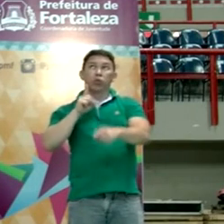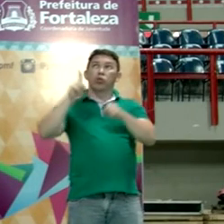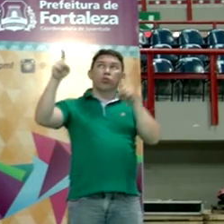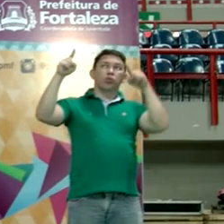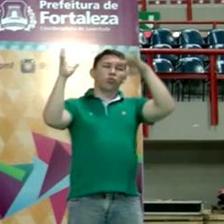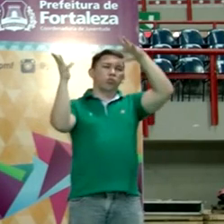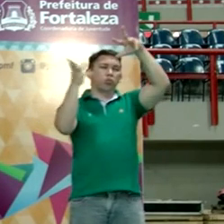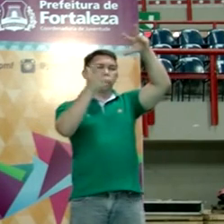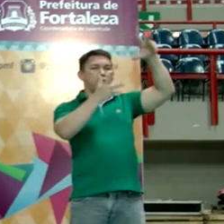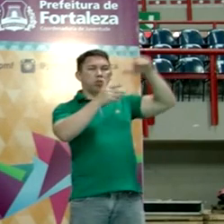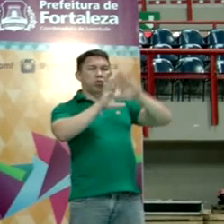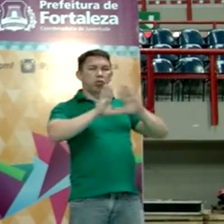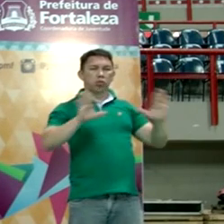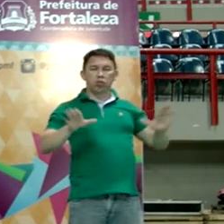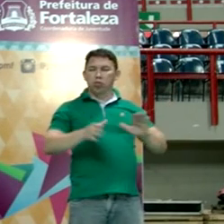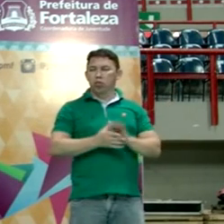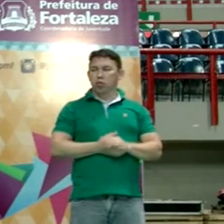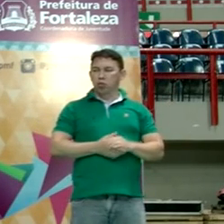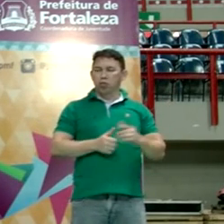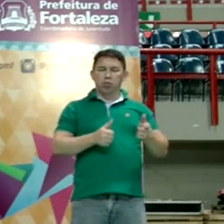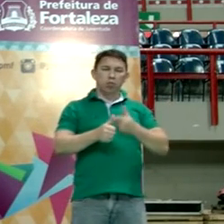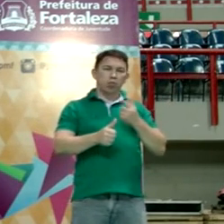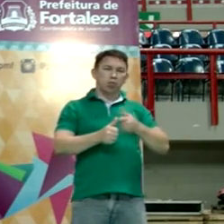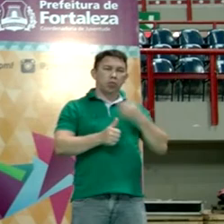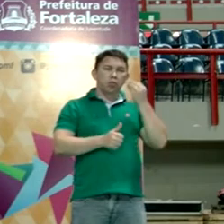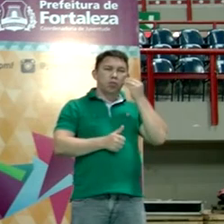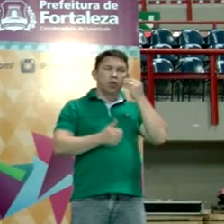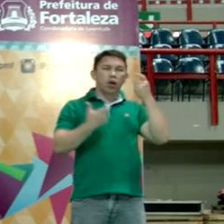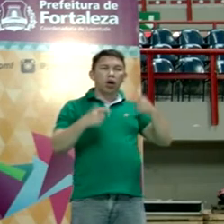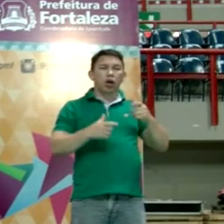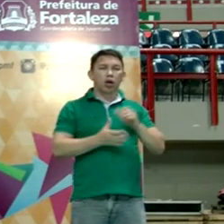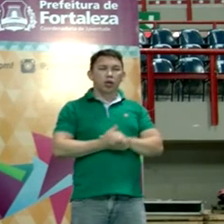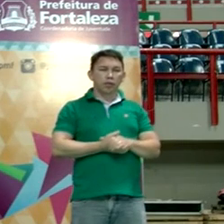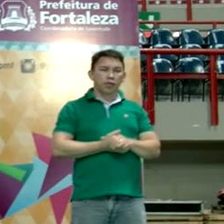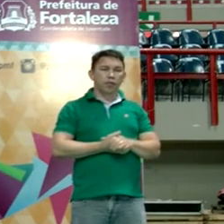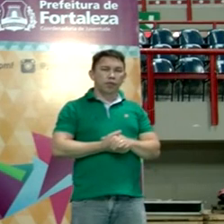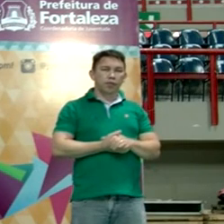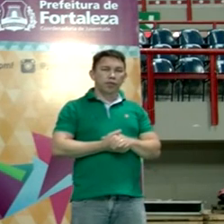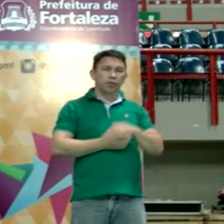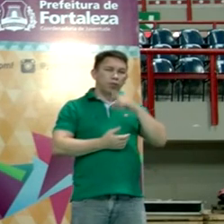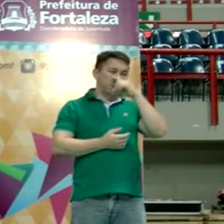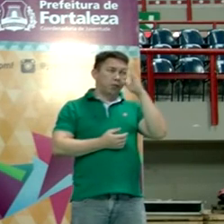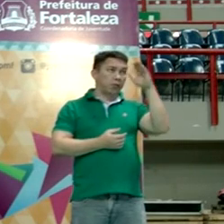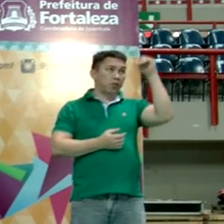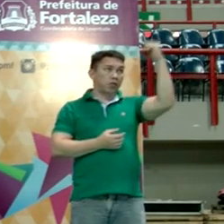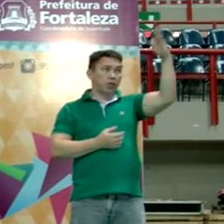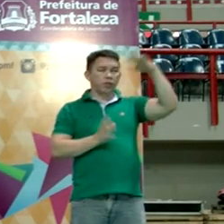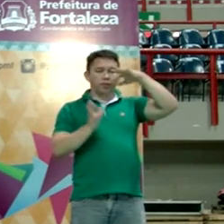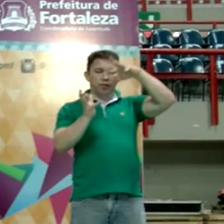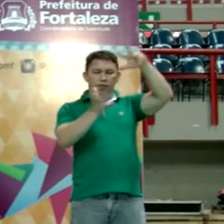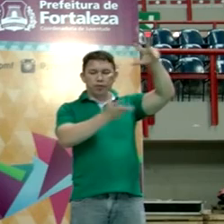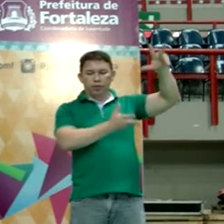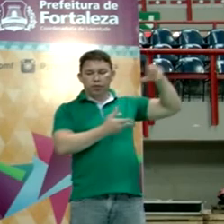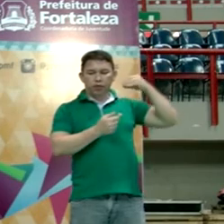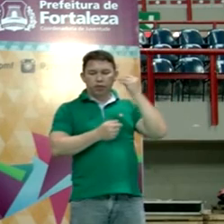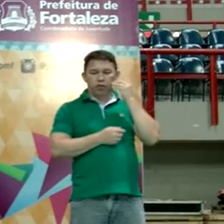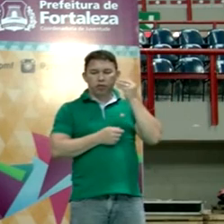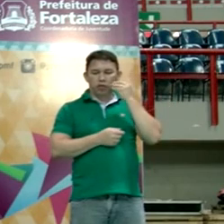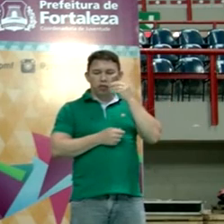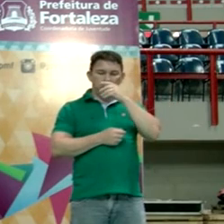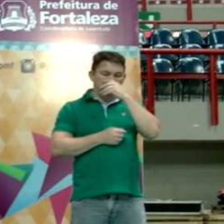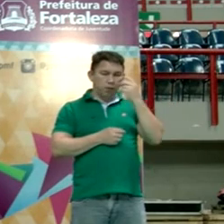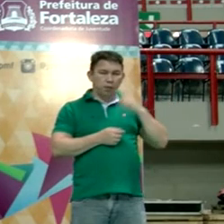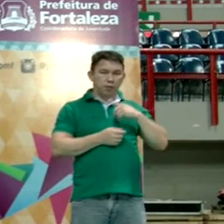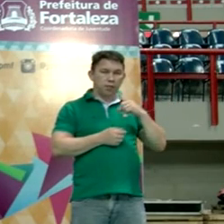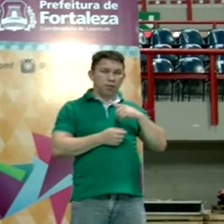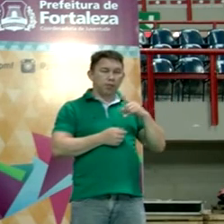espaço. E aí é lógico, você tinha que fazer primeiro testes. Os testes seriam aonde? Os testes seriam primeiro no espaço, né? Vamos tentar lá. Aí lá da Lua a